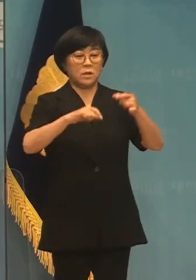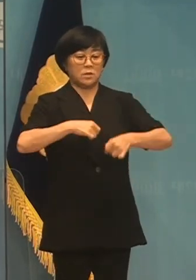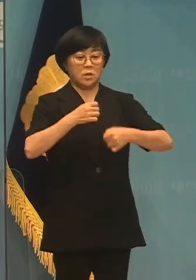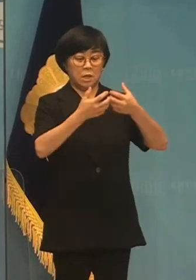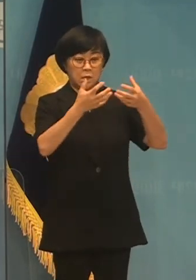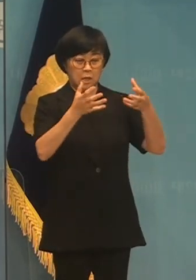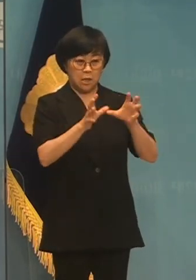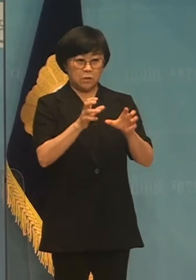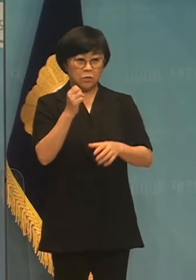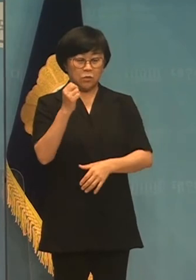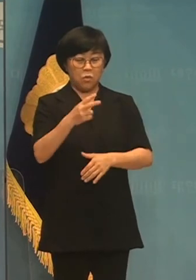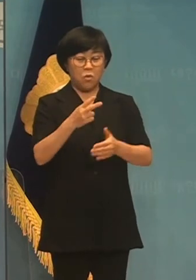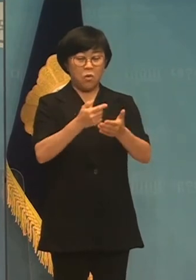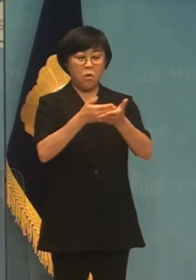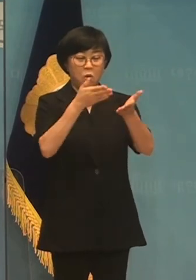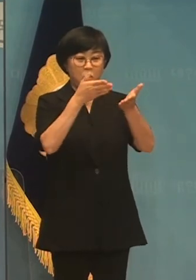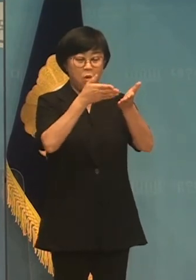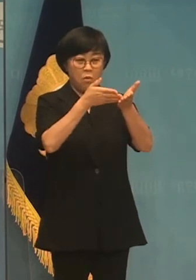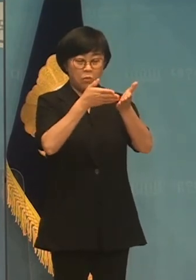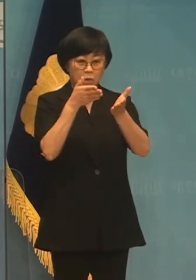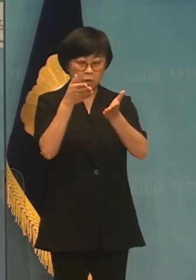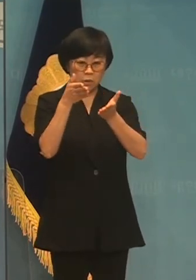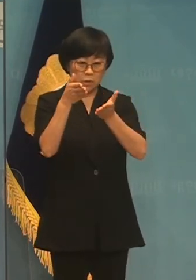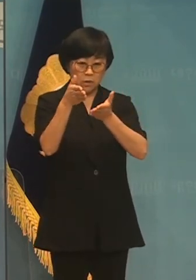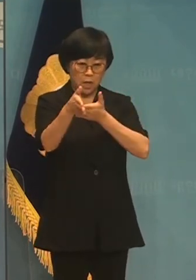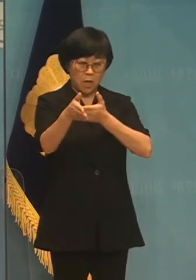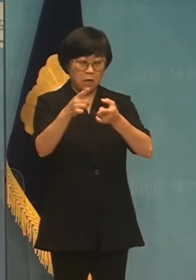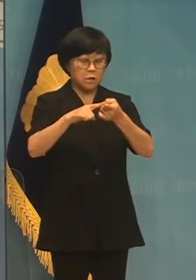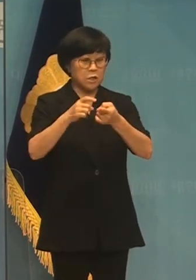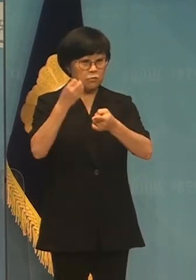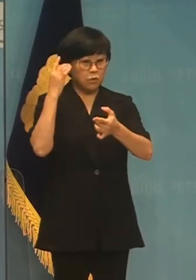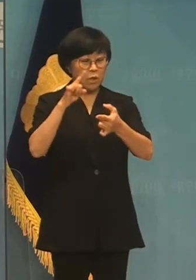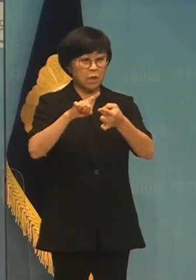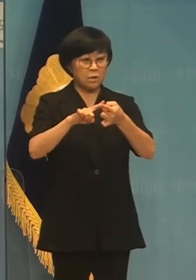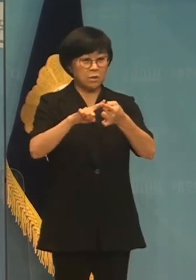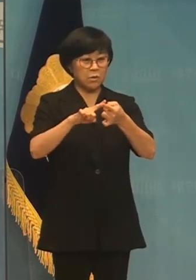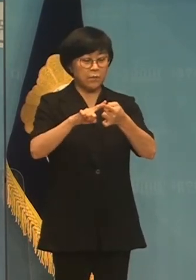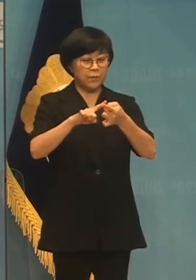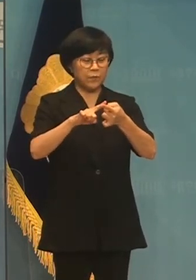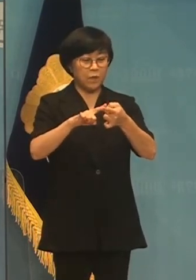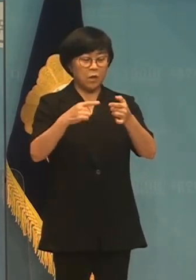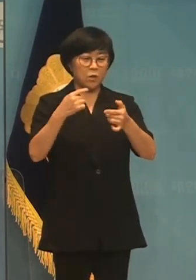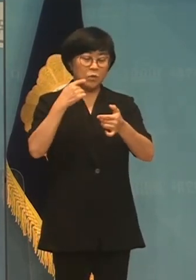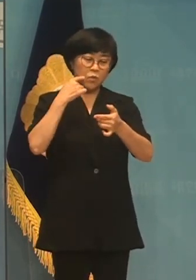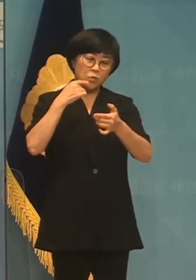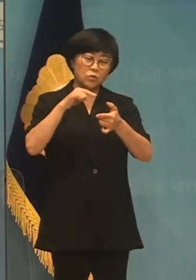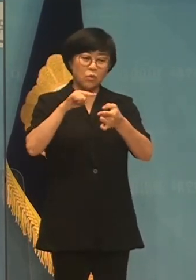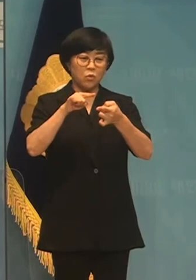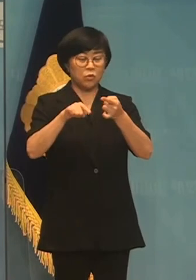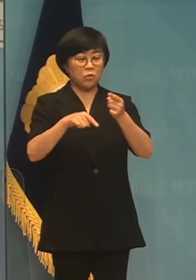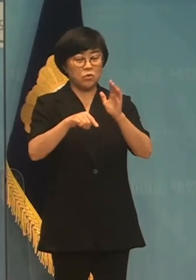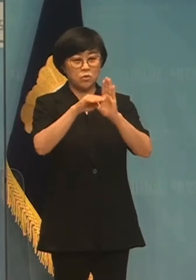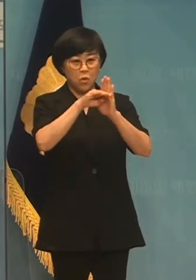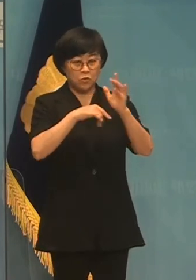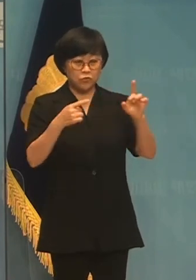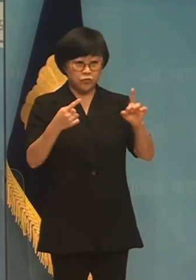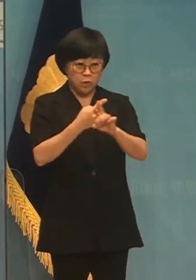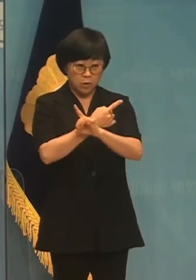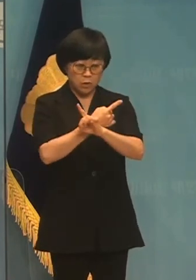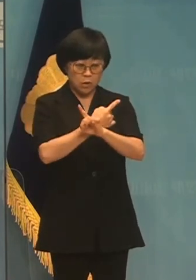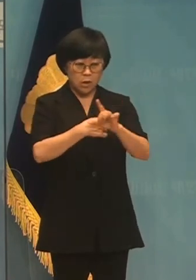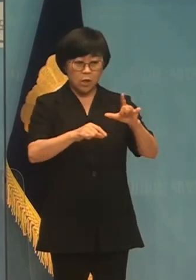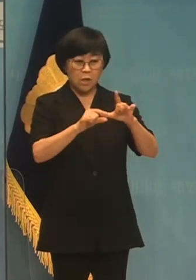정의당을 비롯한 언론계에서 주장했던 독소조항에 대한 수정 입장은